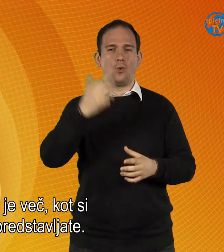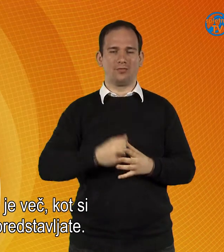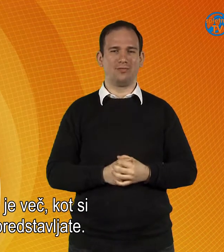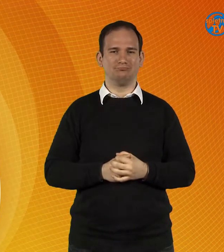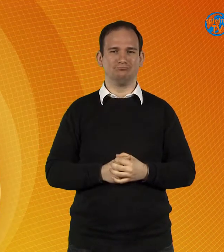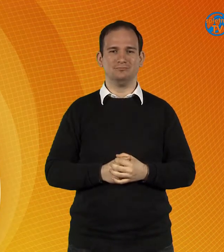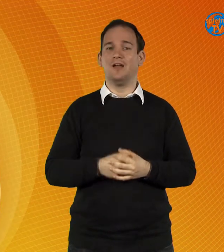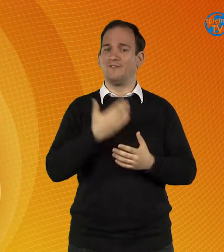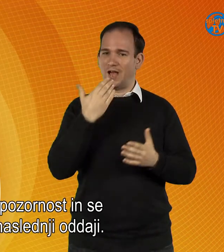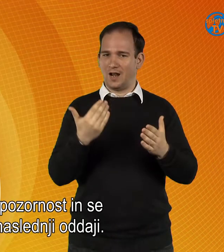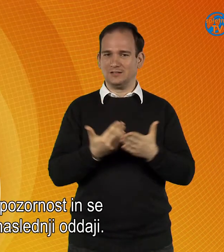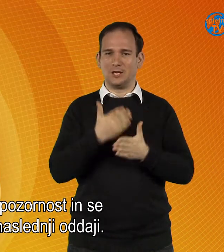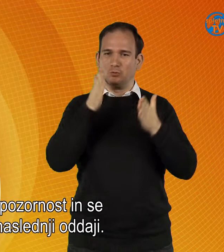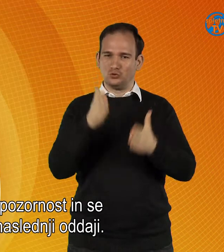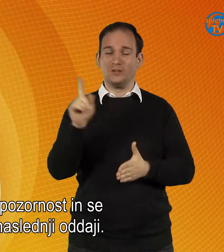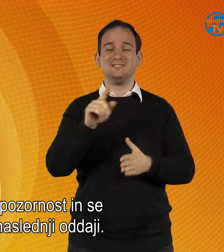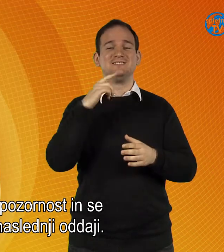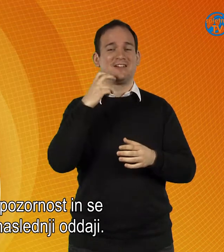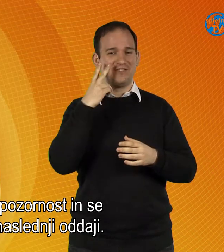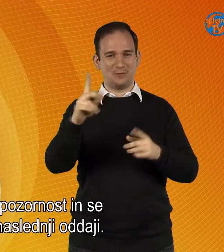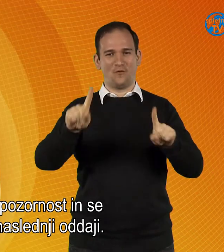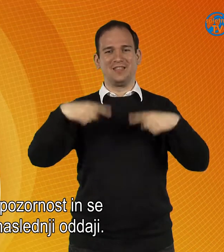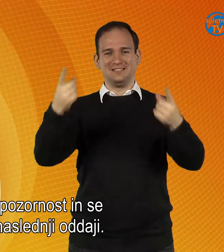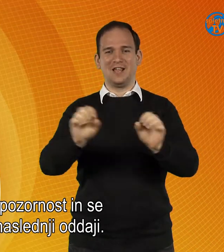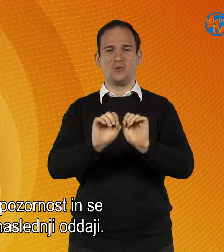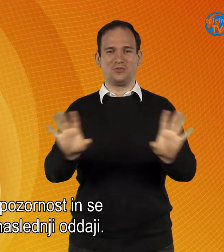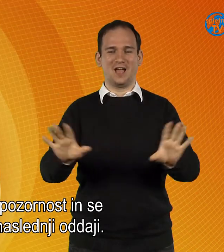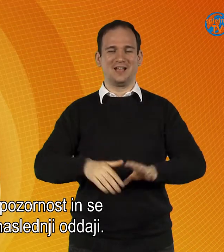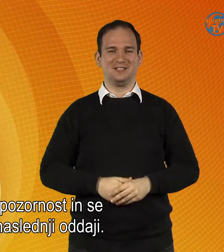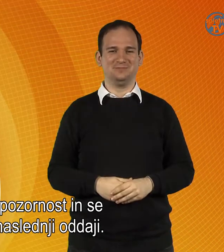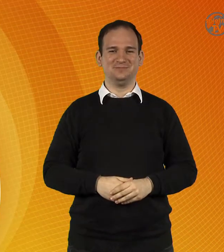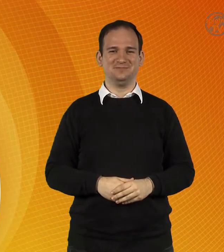Hvala za pozornost in se vidimo v naslednji oddaji.